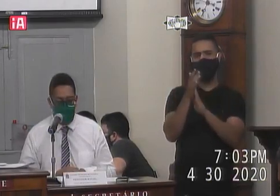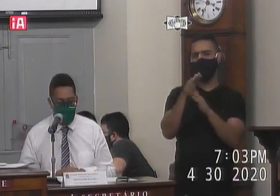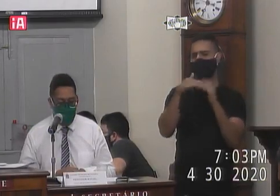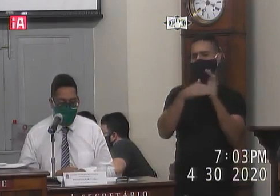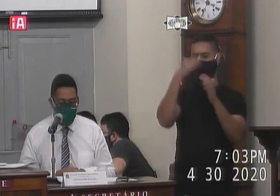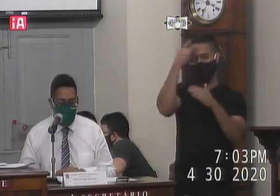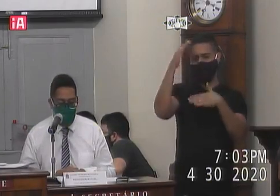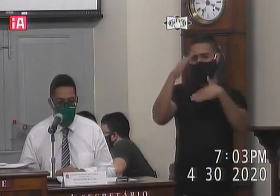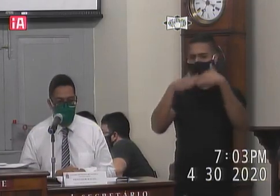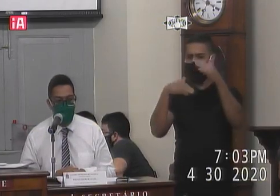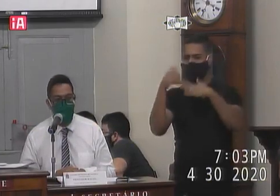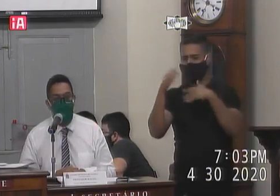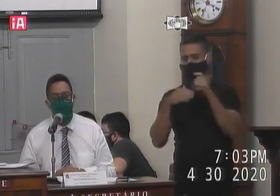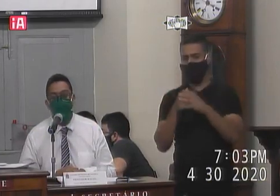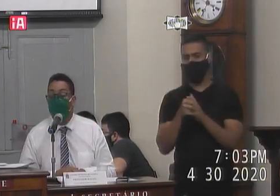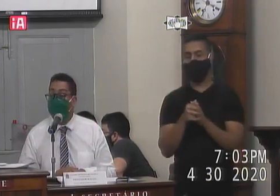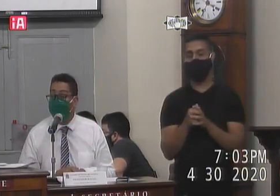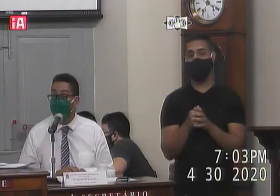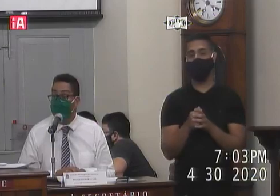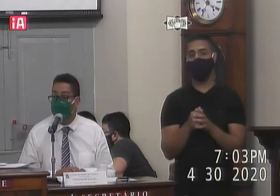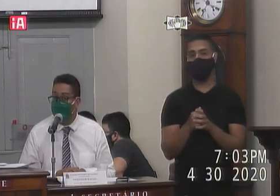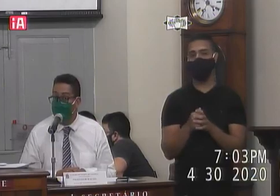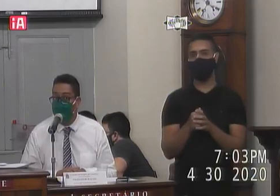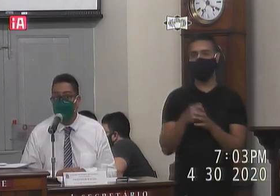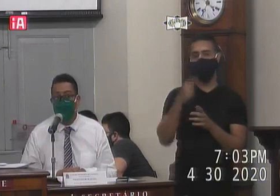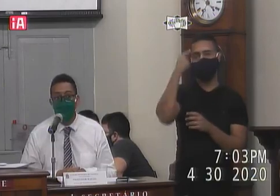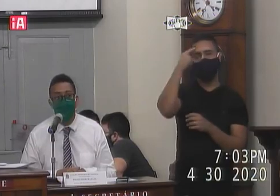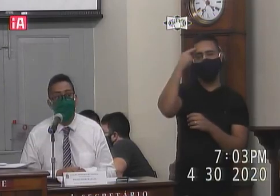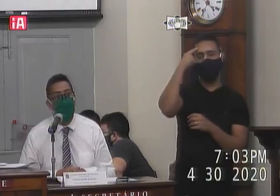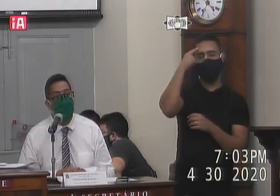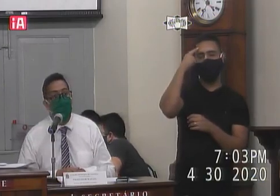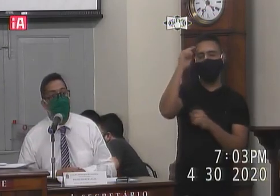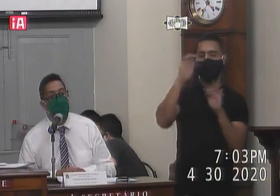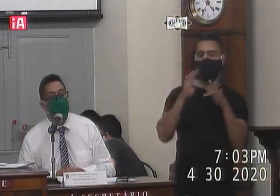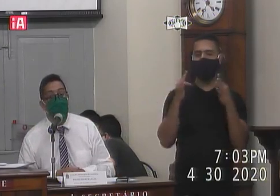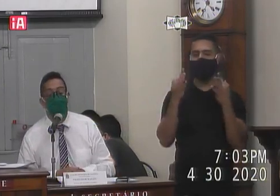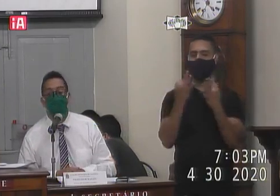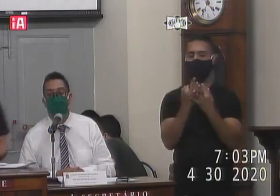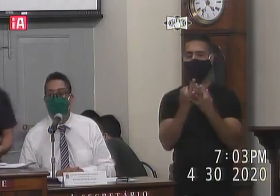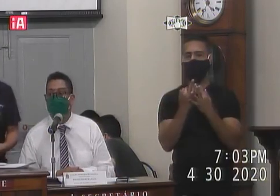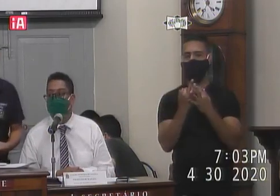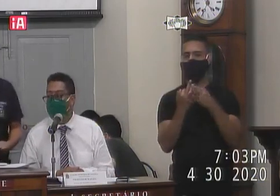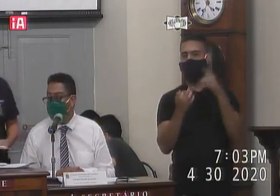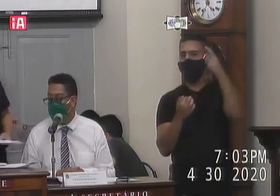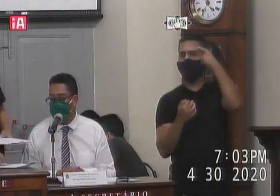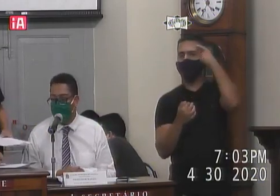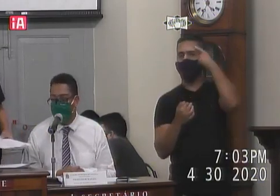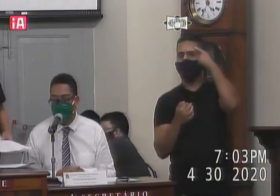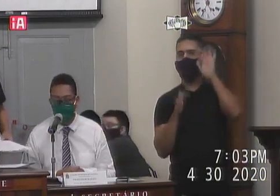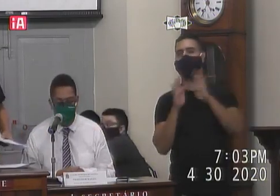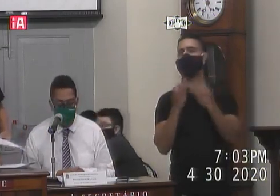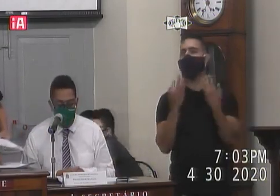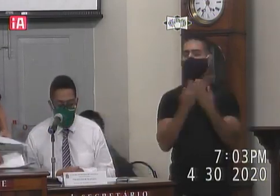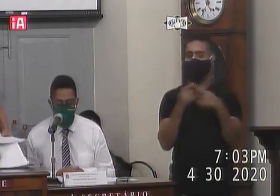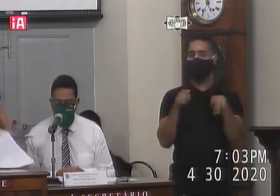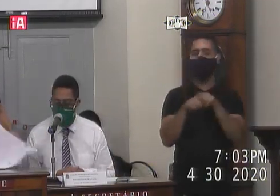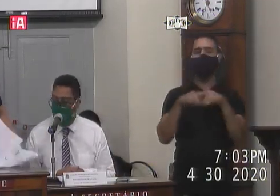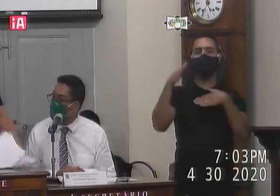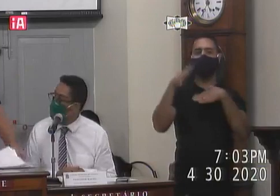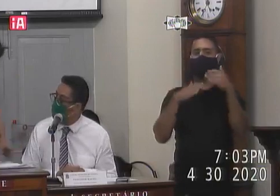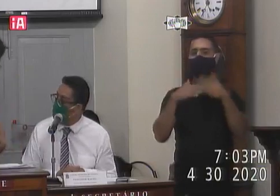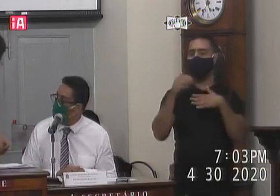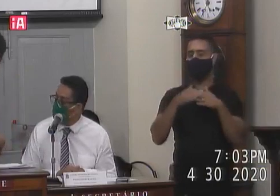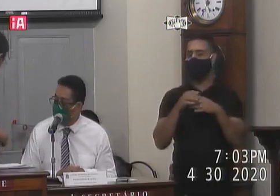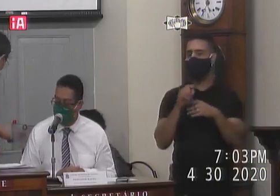os profissionais envolvidos. Eu pensei naquela família, eu pensei na família daqueles profissionais, o